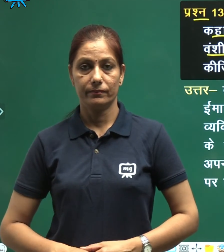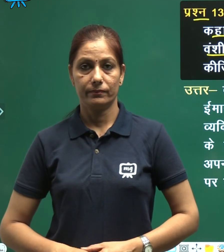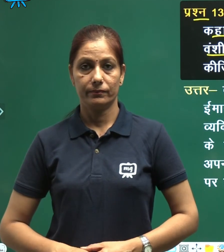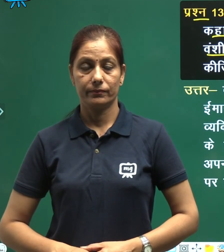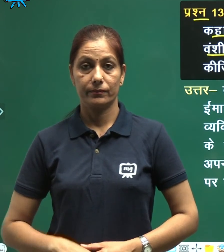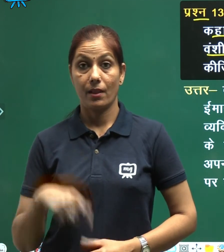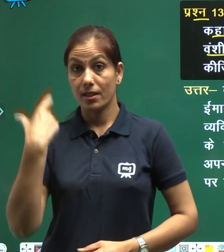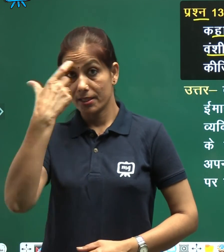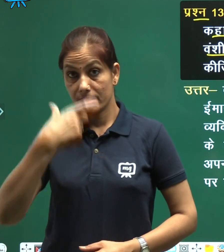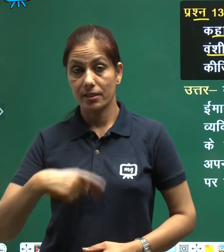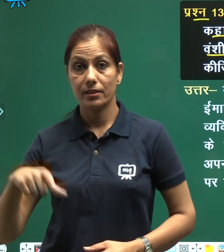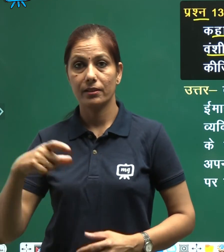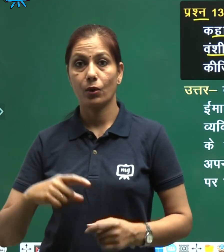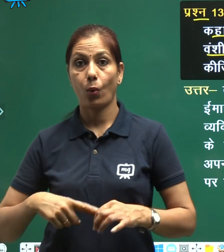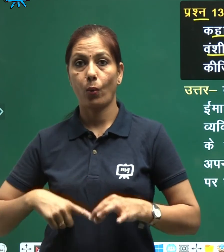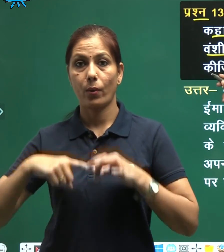चरित्र चित्रण